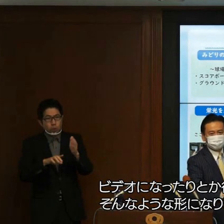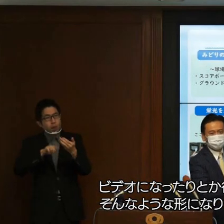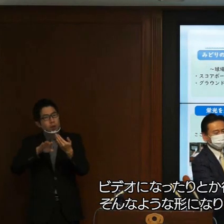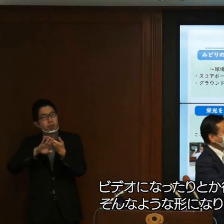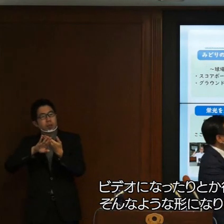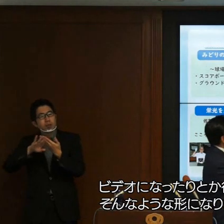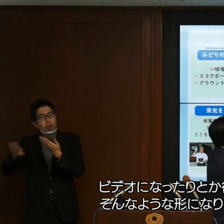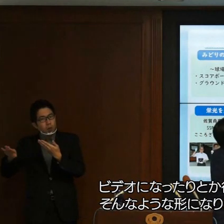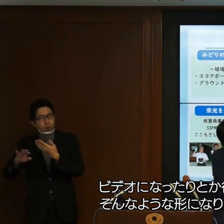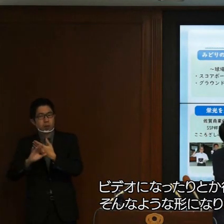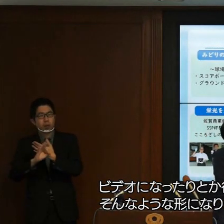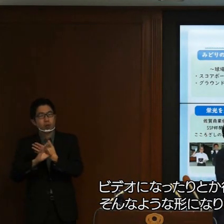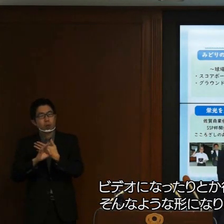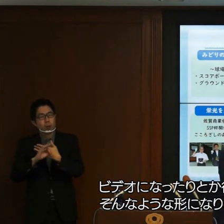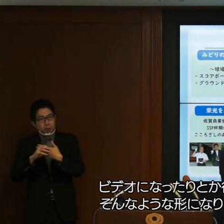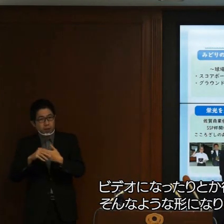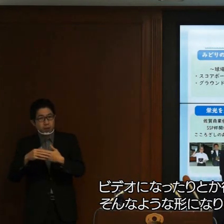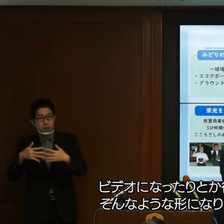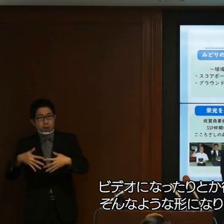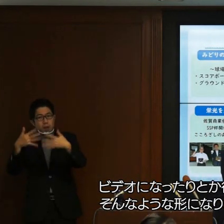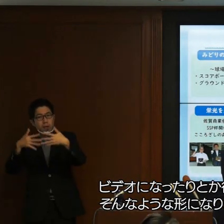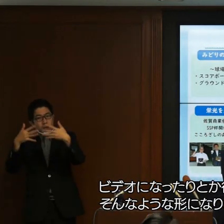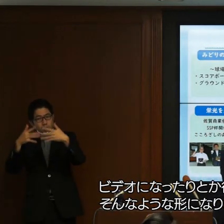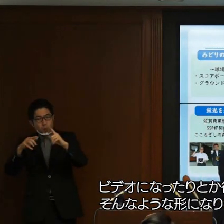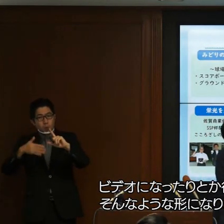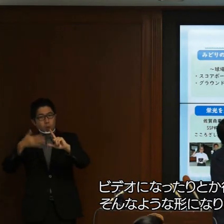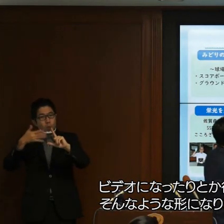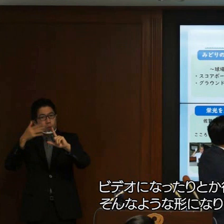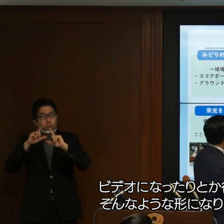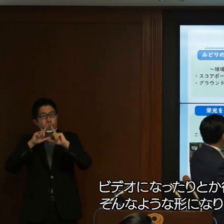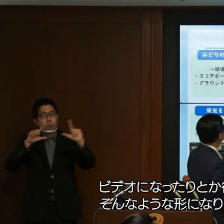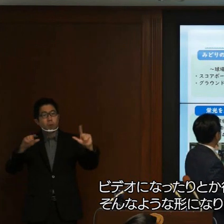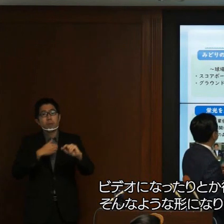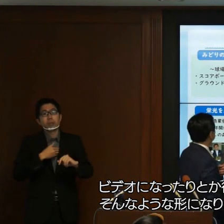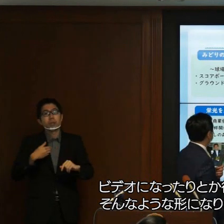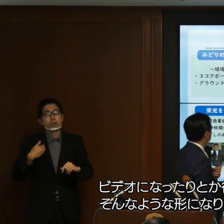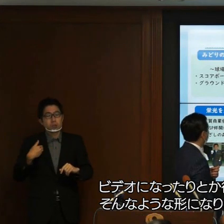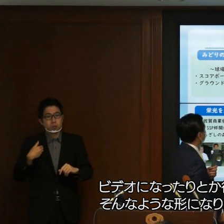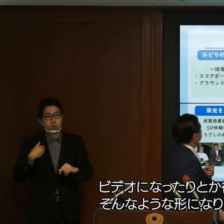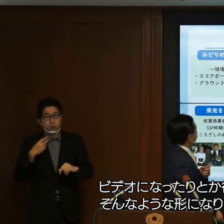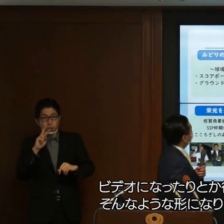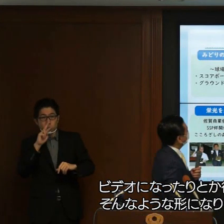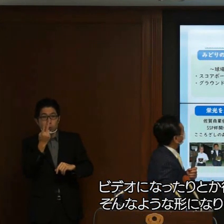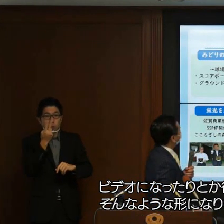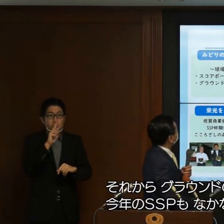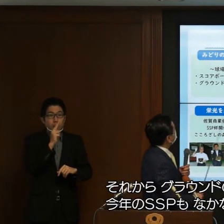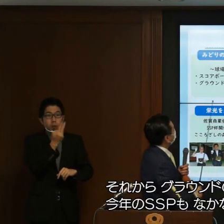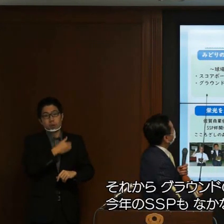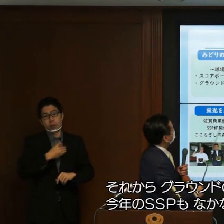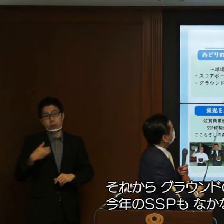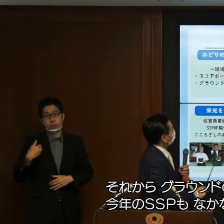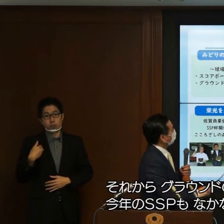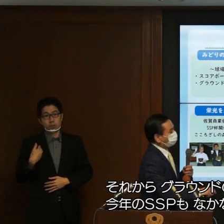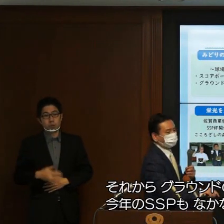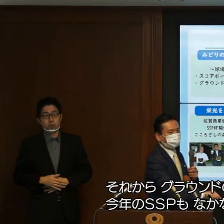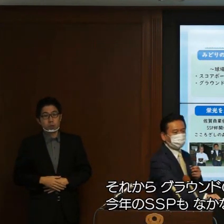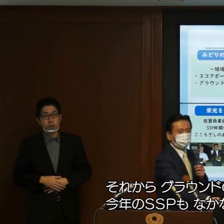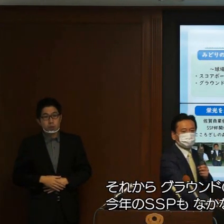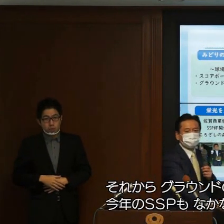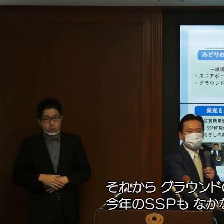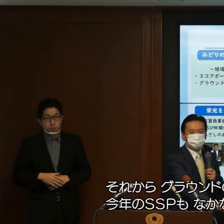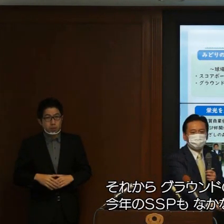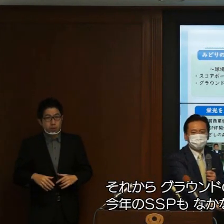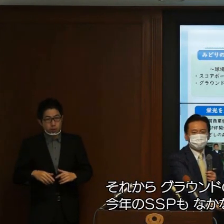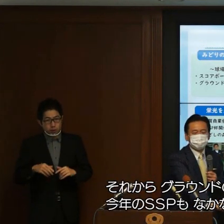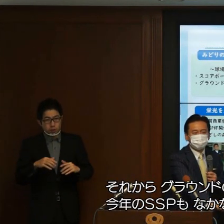ビデオになったりとかですね、こう行ったり来たりできるっていう、そんなような形になりますし、それからグラウンドの土壌を